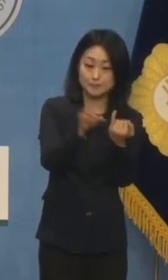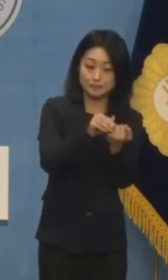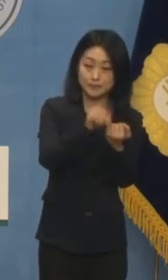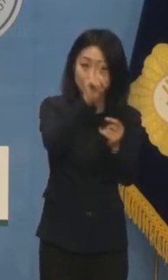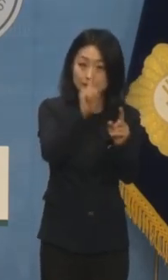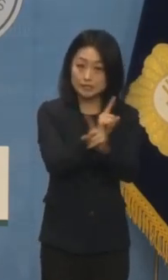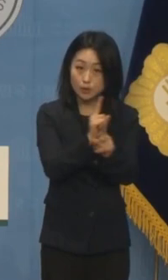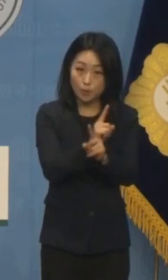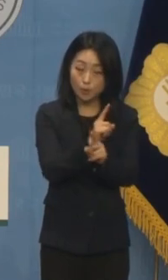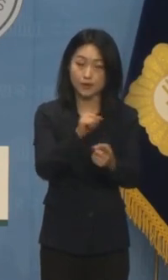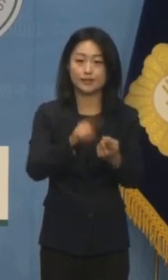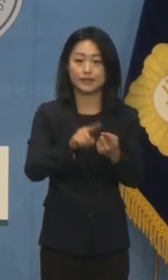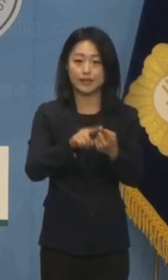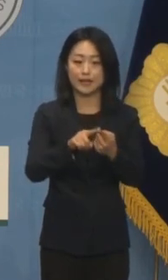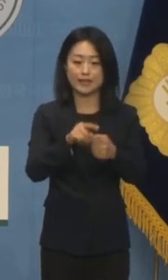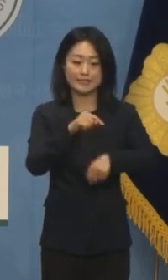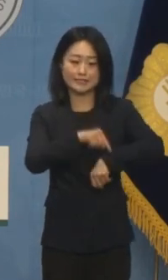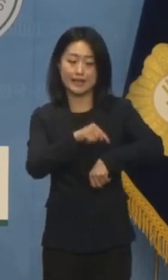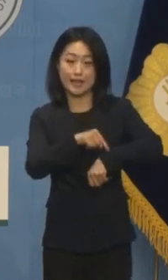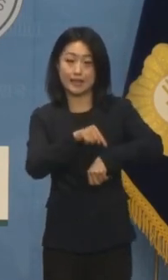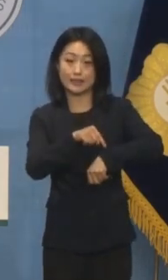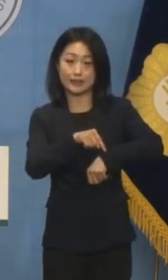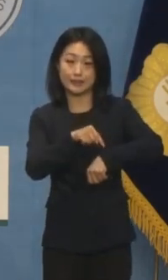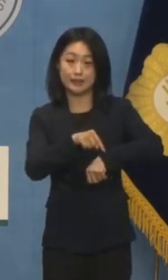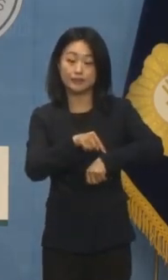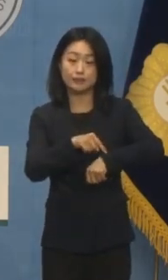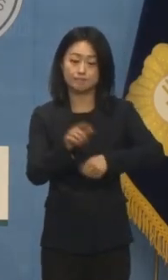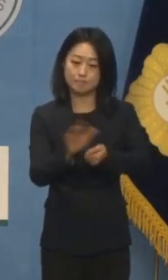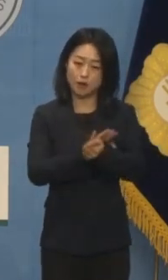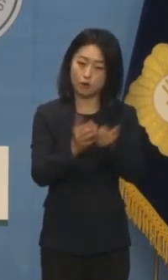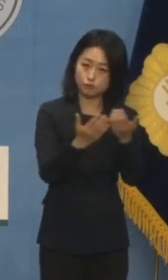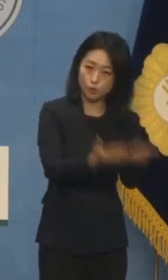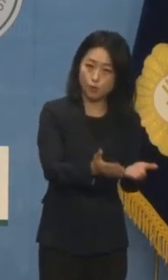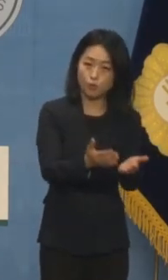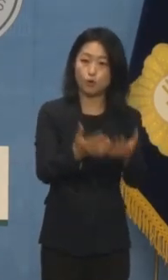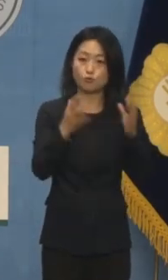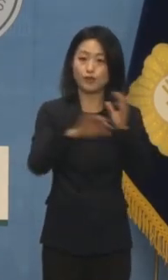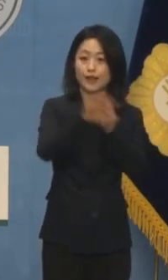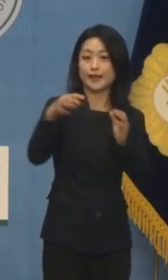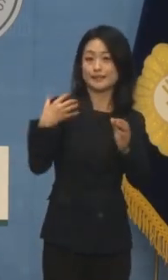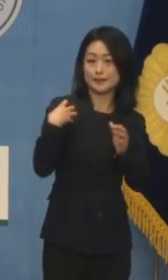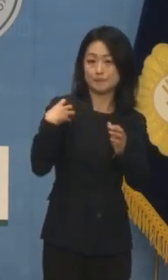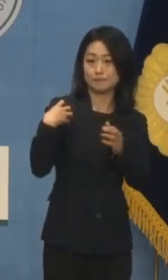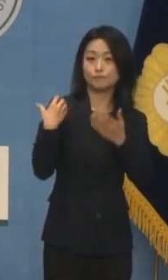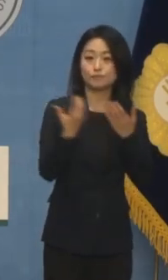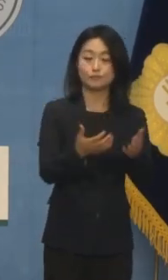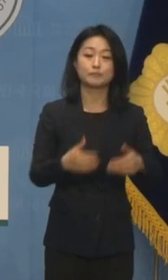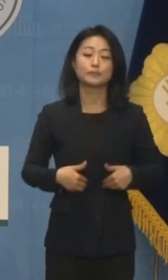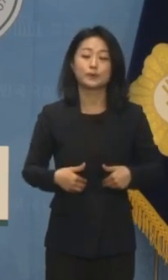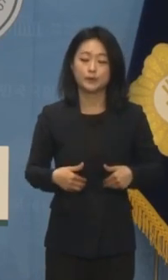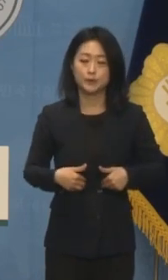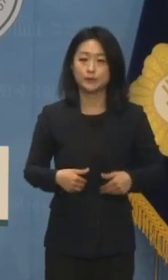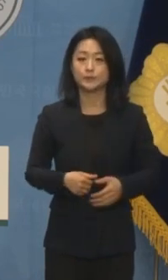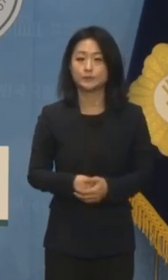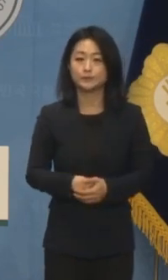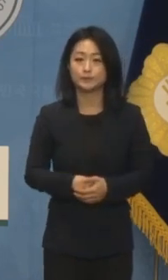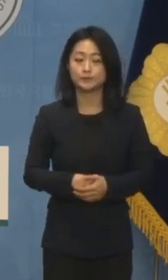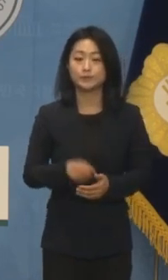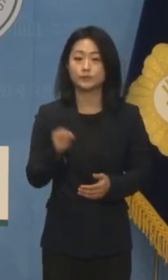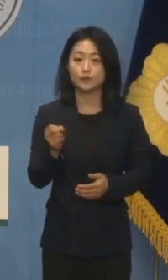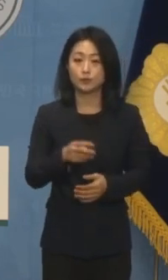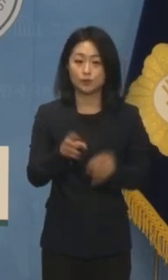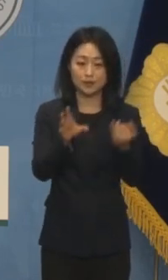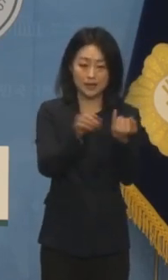기간을 고려했고 그 부담을 국가와 사회가 함께 책임질 필요가 높으며 난임